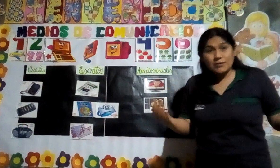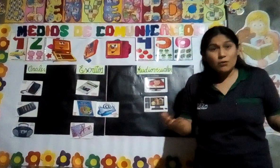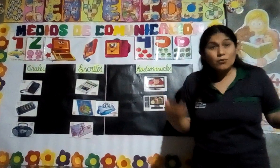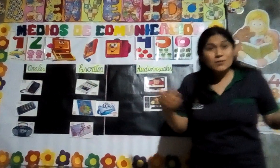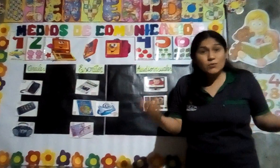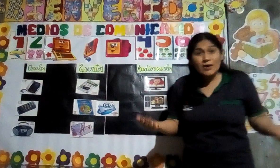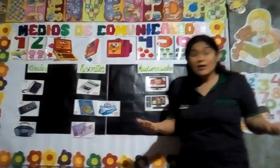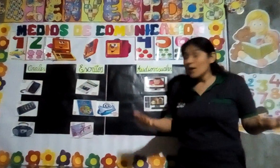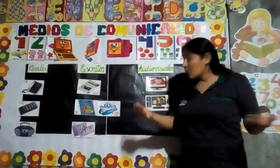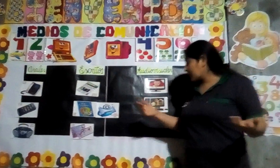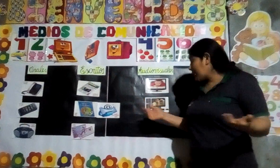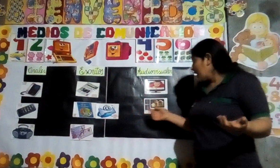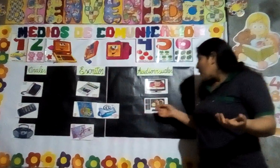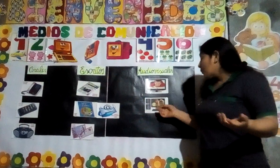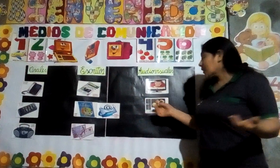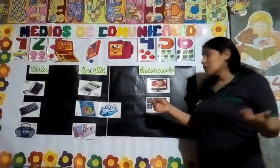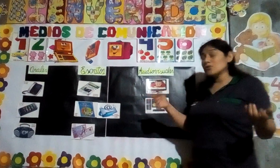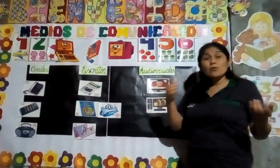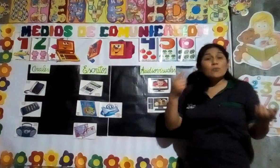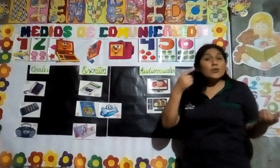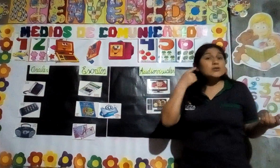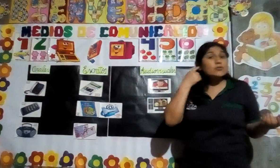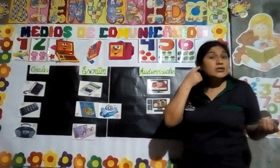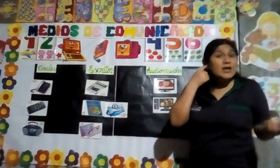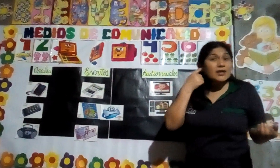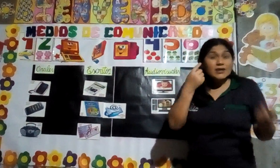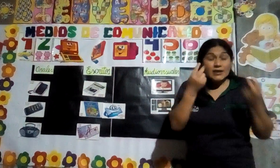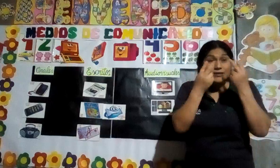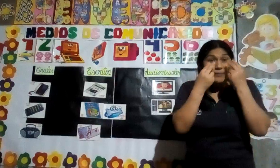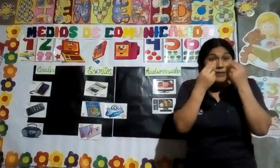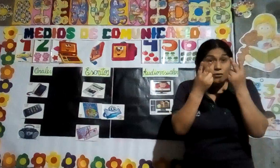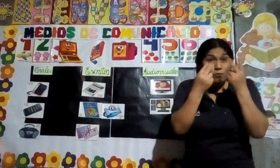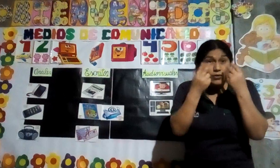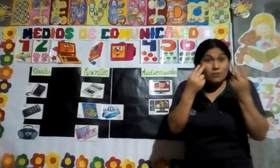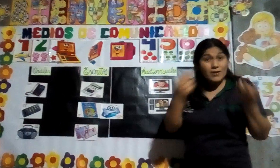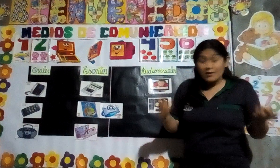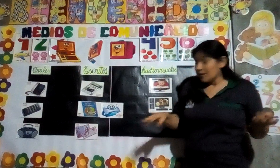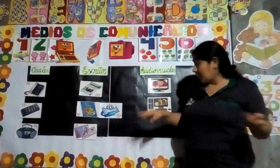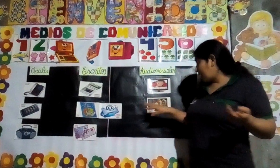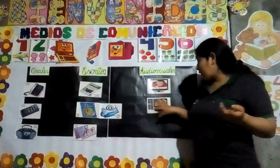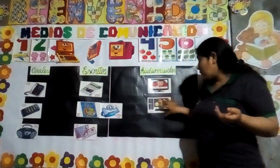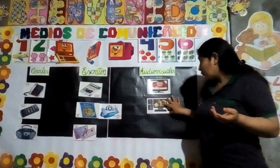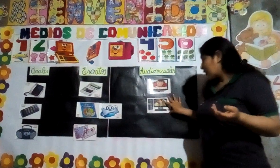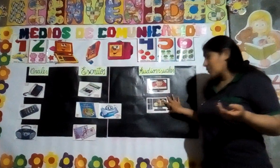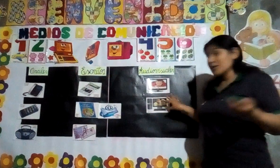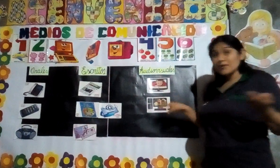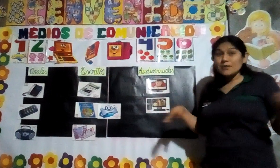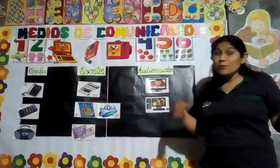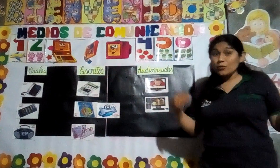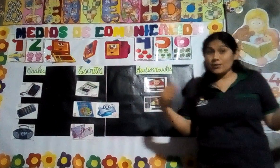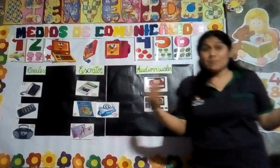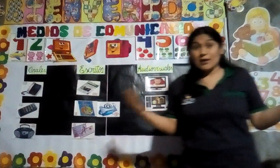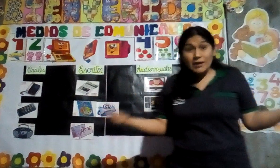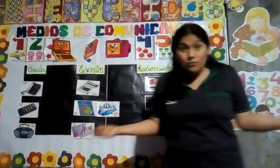medio audiovisual. ¿Por qué? Porque yo lo puedo escuchar y también lo puedo ver. En la computadora también puedo ver